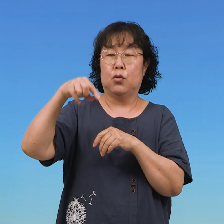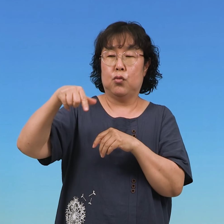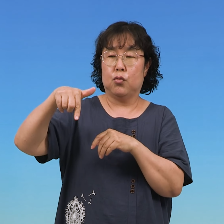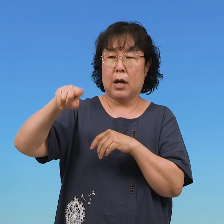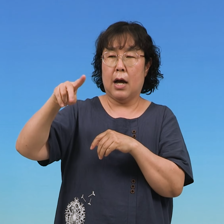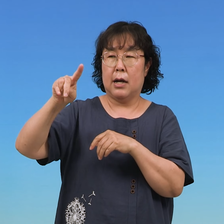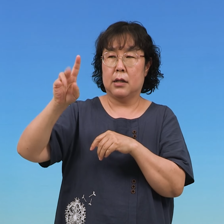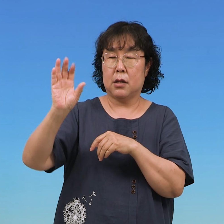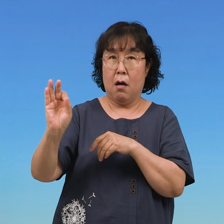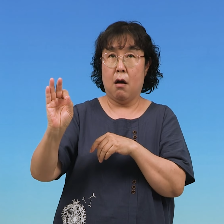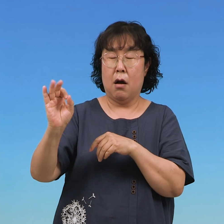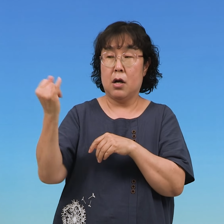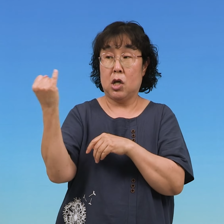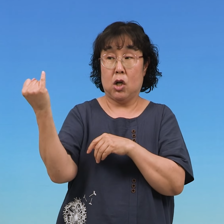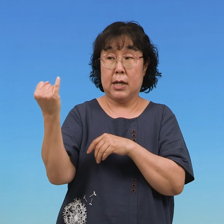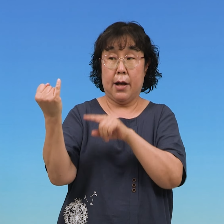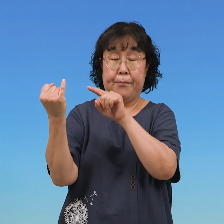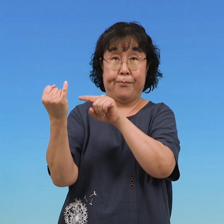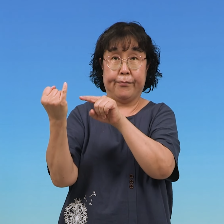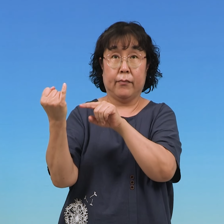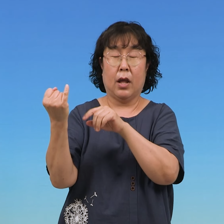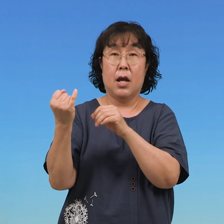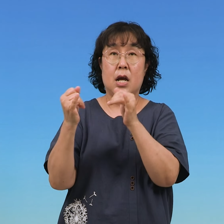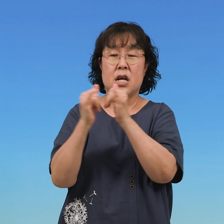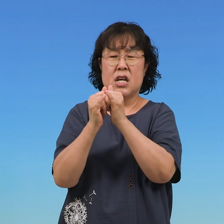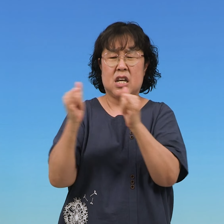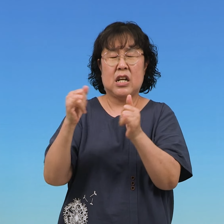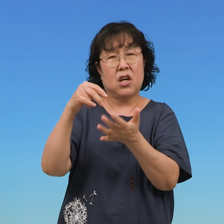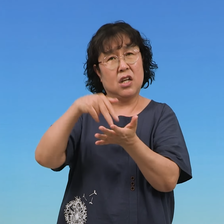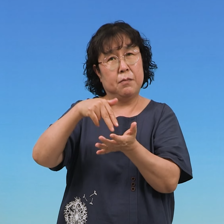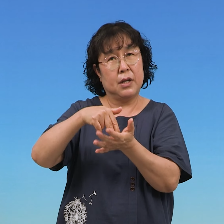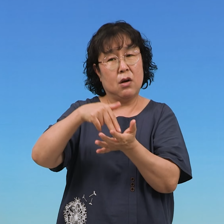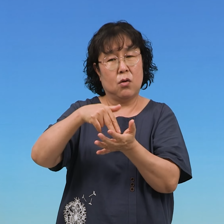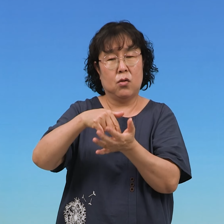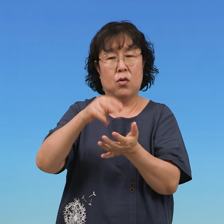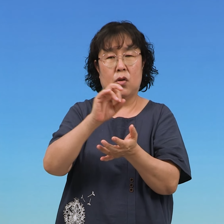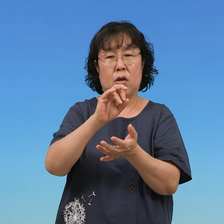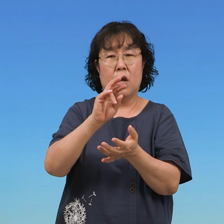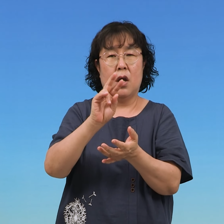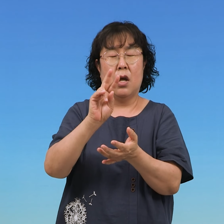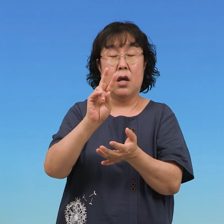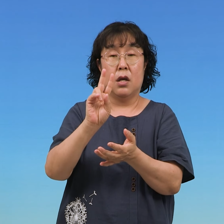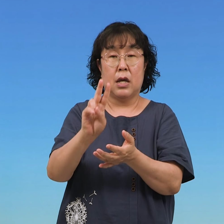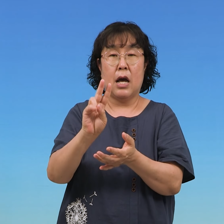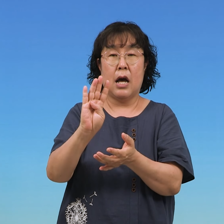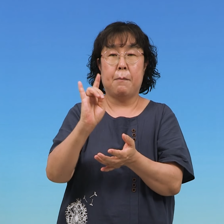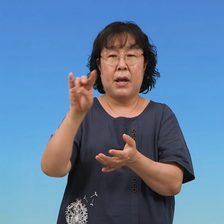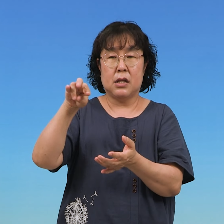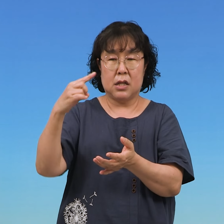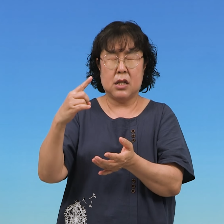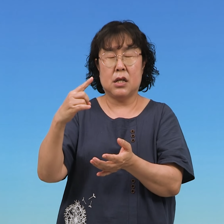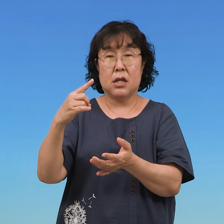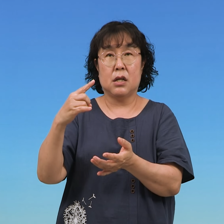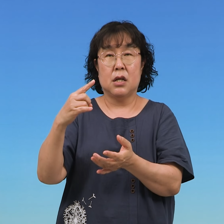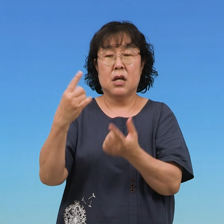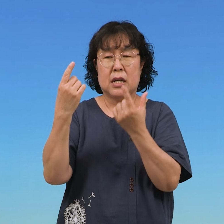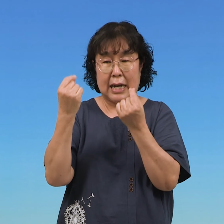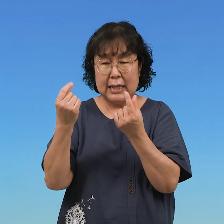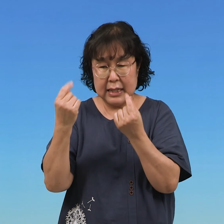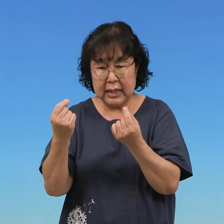이 수가성 여인은 참 인간적으로는 뭐 야베스 이상으로 결핍 덩어리예요.